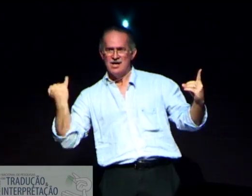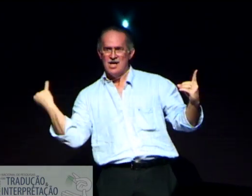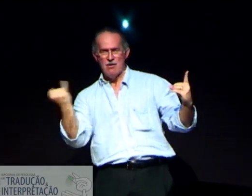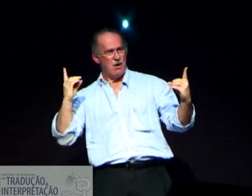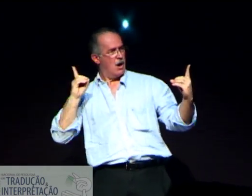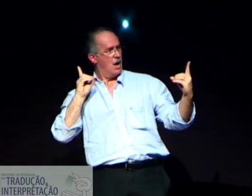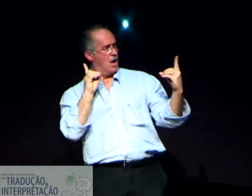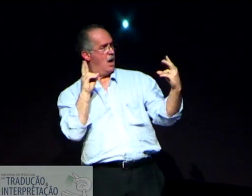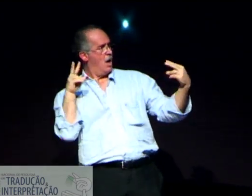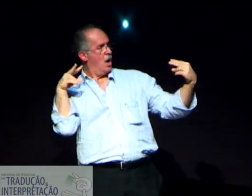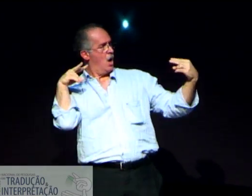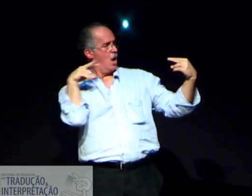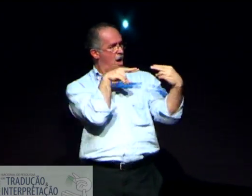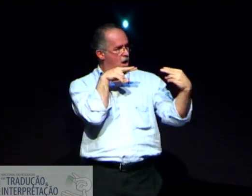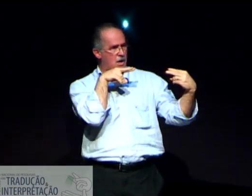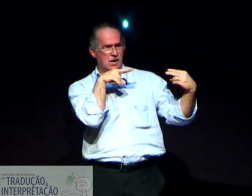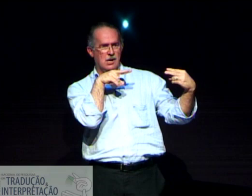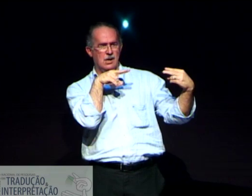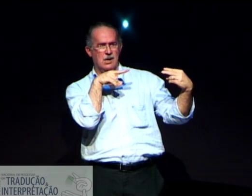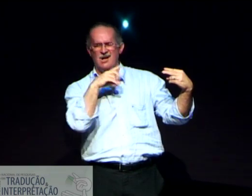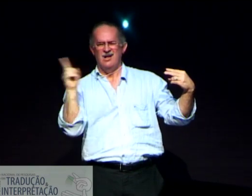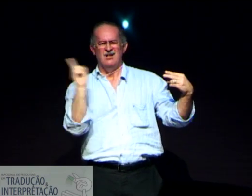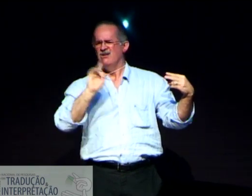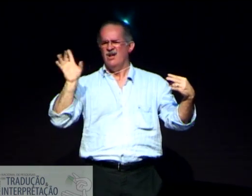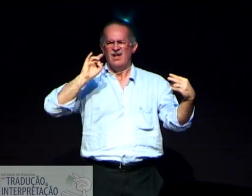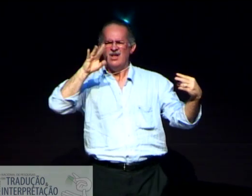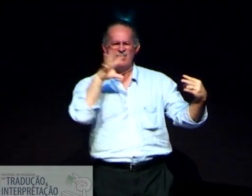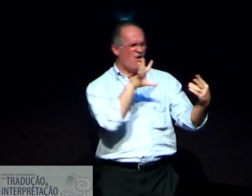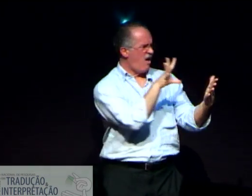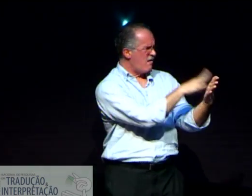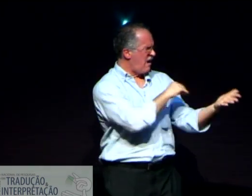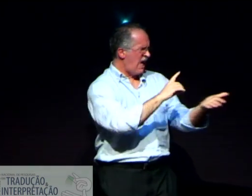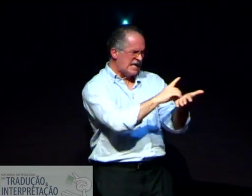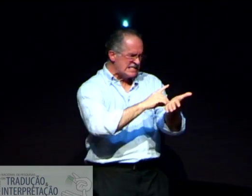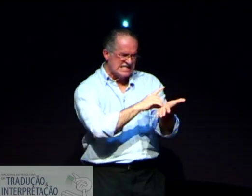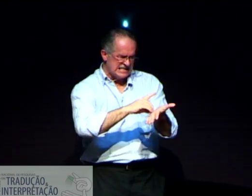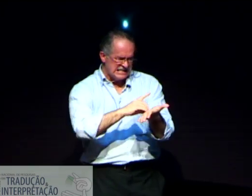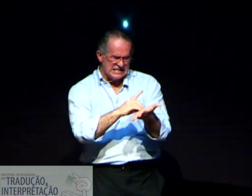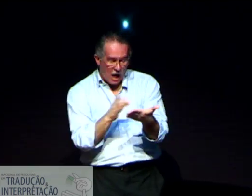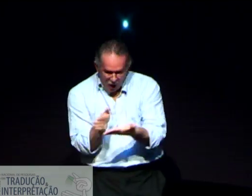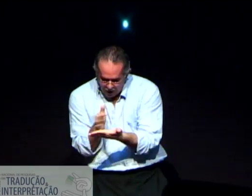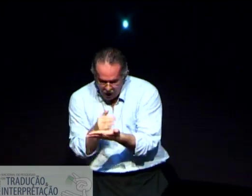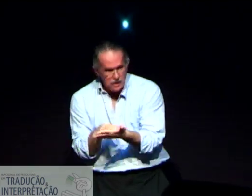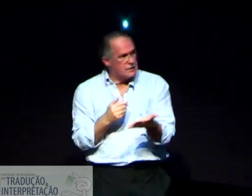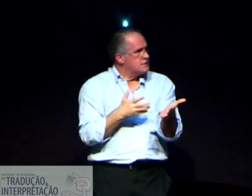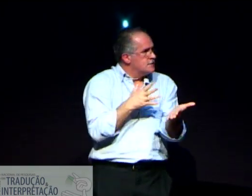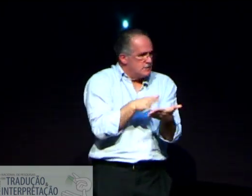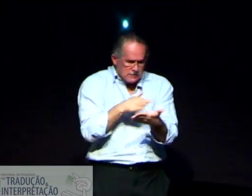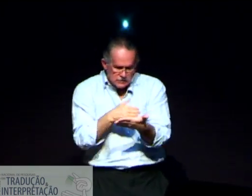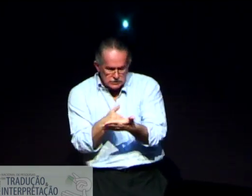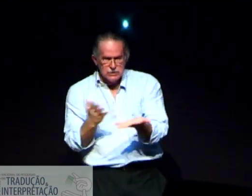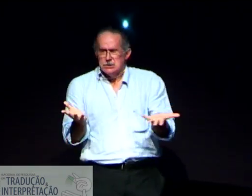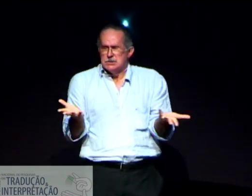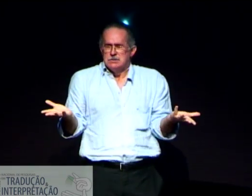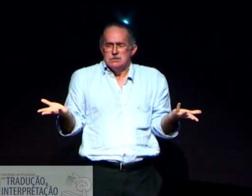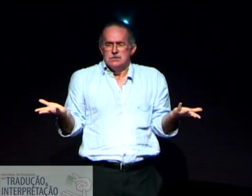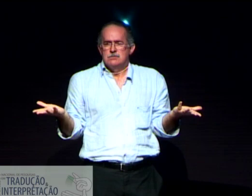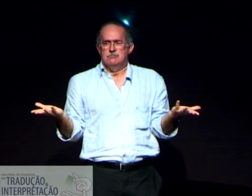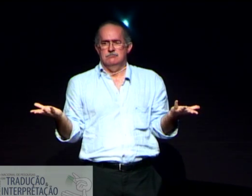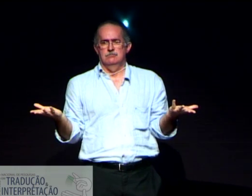Aqui nesse processo não há processo de interação. Você ali a pessoa tem uma